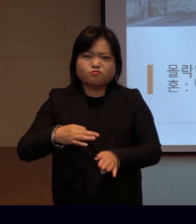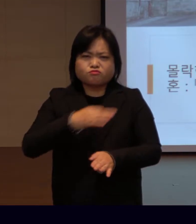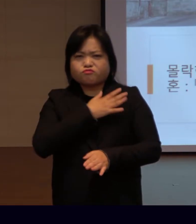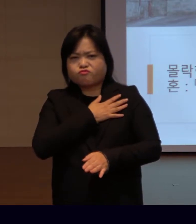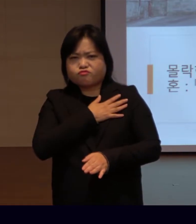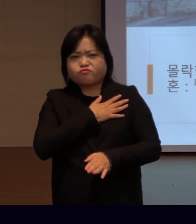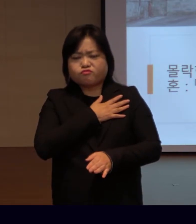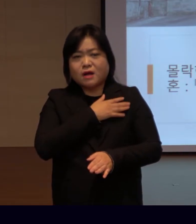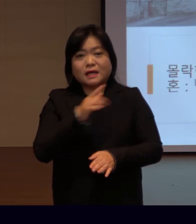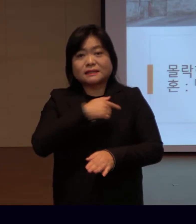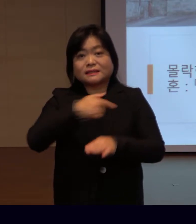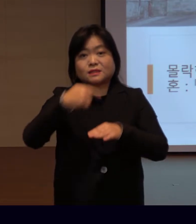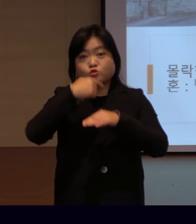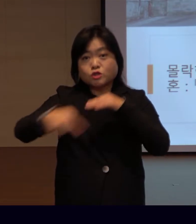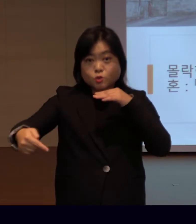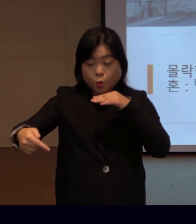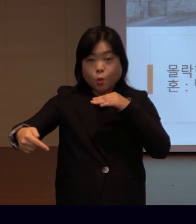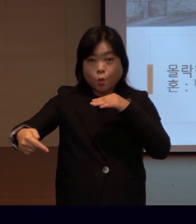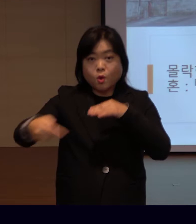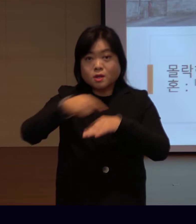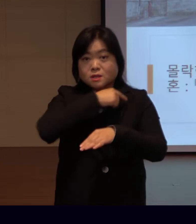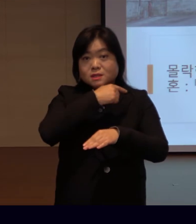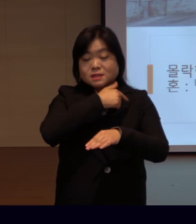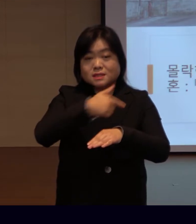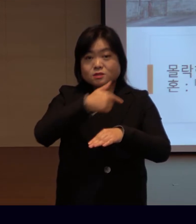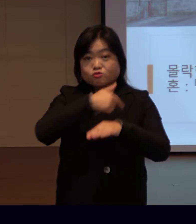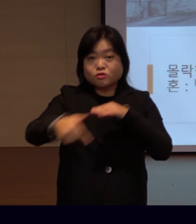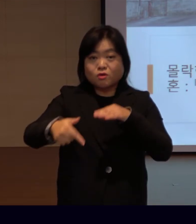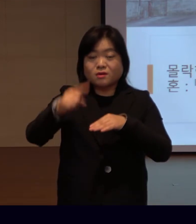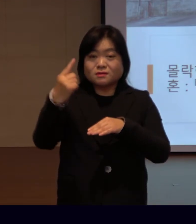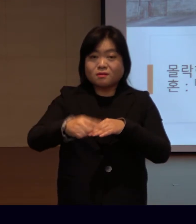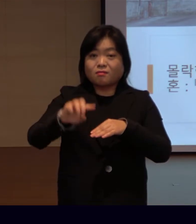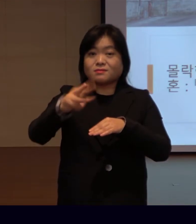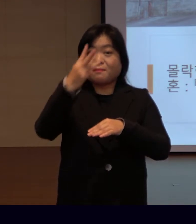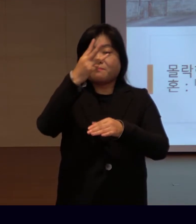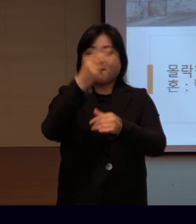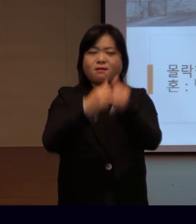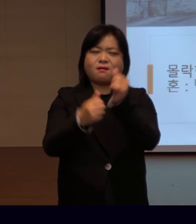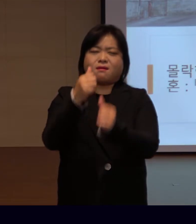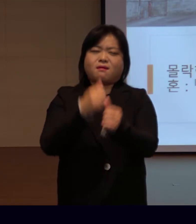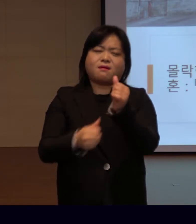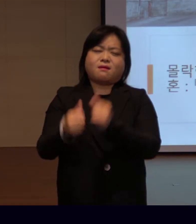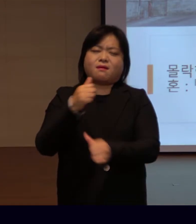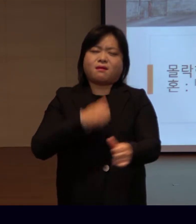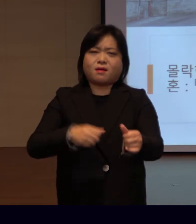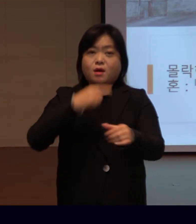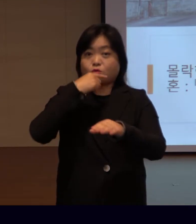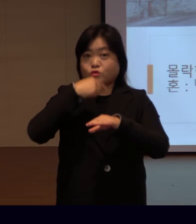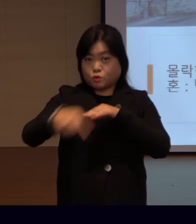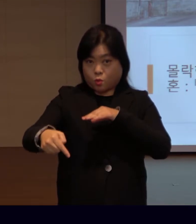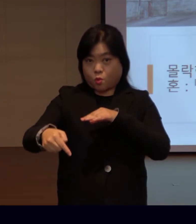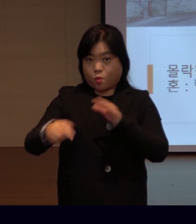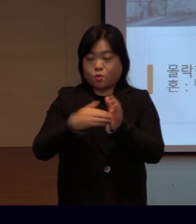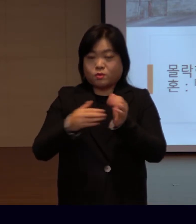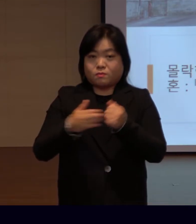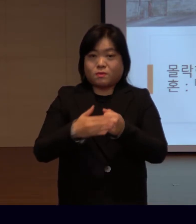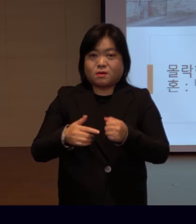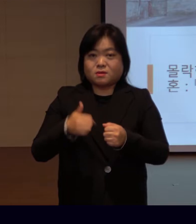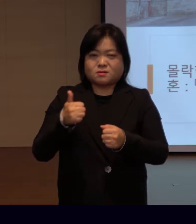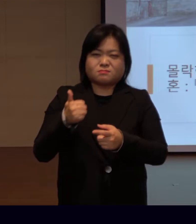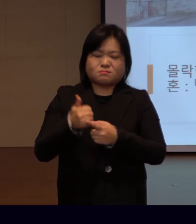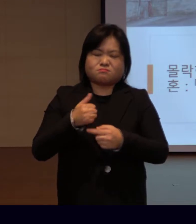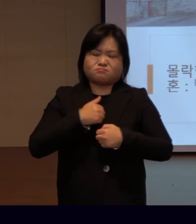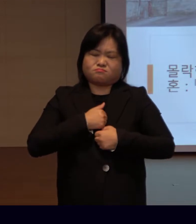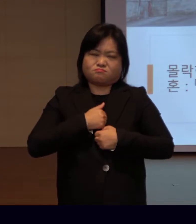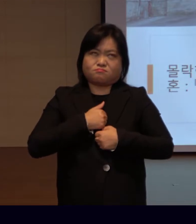후작입니다. 1300년 동안 순수 혈통을 유지하는 귀족이라 그래요. 그래서 대혁명 때도 그냥